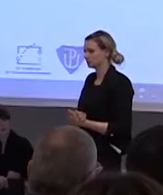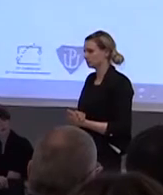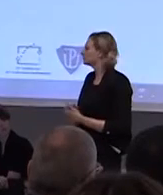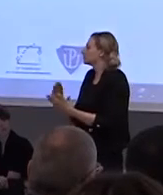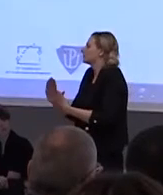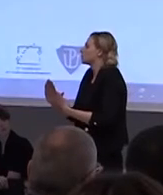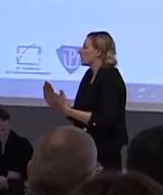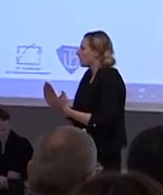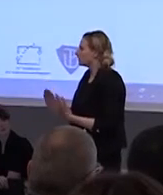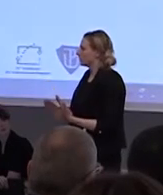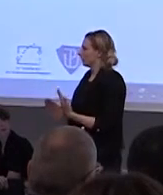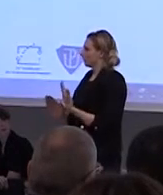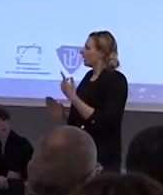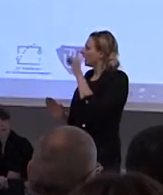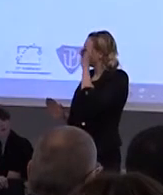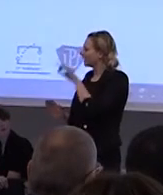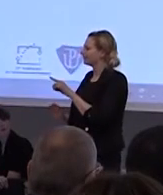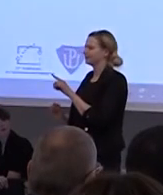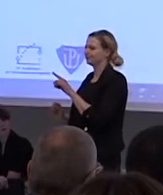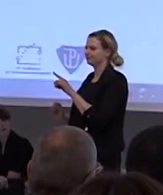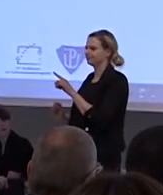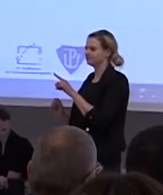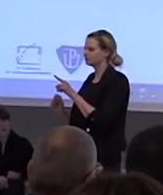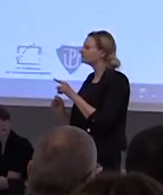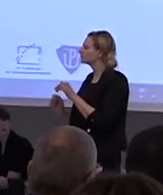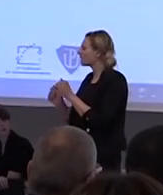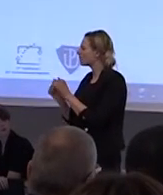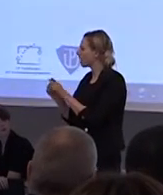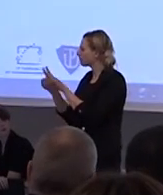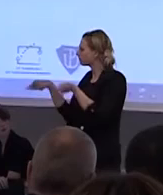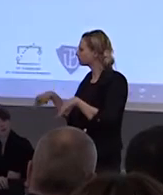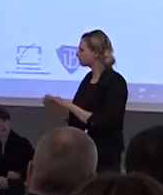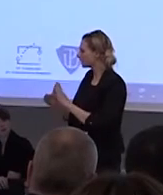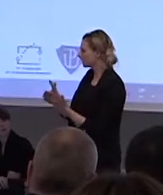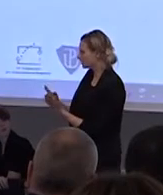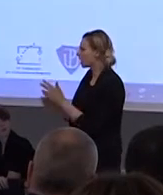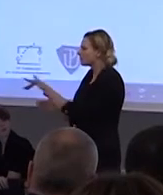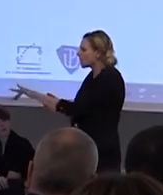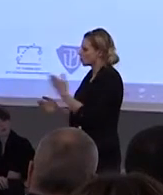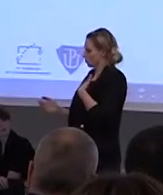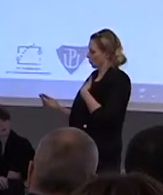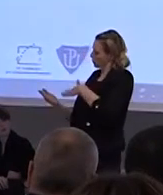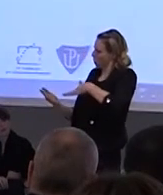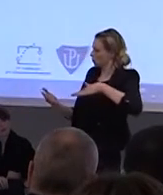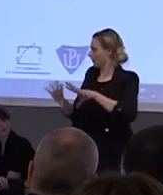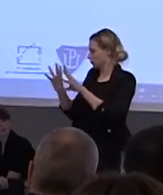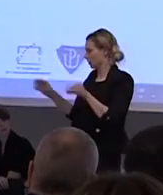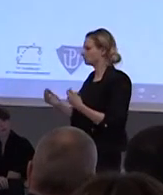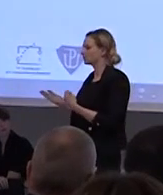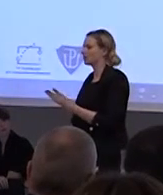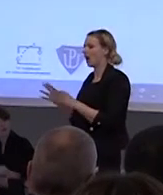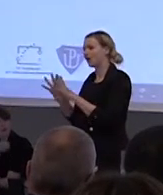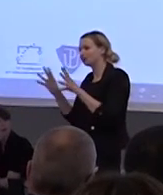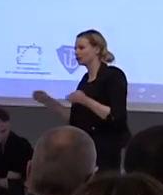zmiňuji některé příklady v delší verzi tohoto proslovu, který máte všichni dispozici v českém překladu v psané verzi, takže nebudu